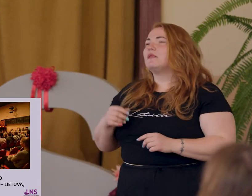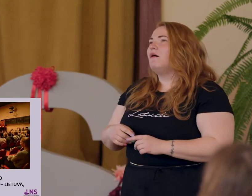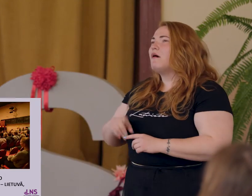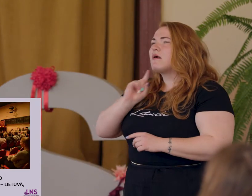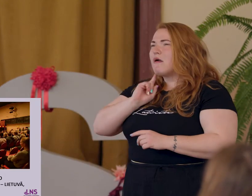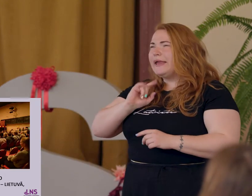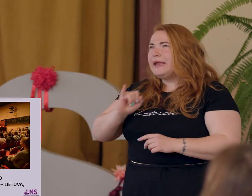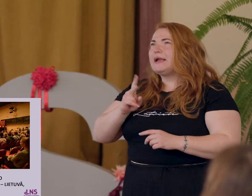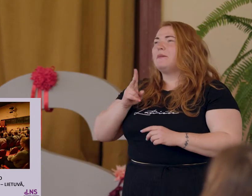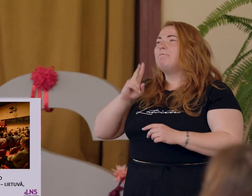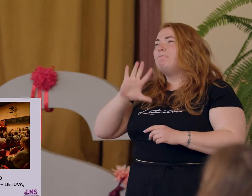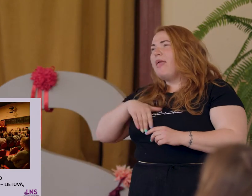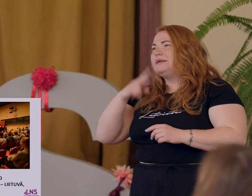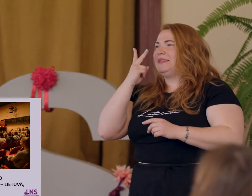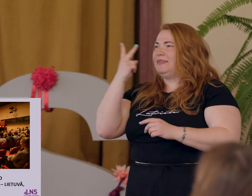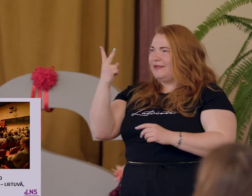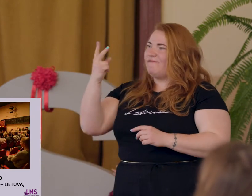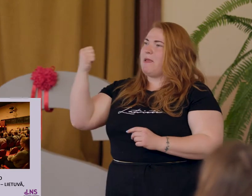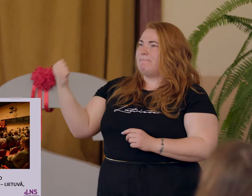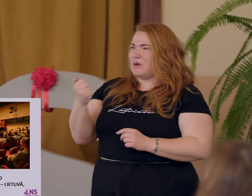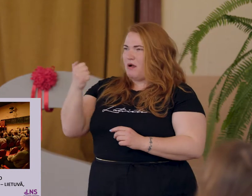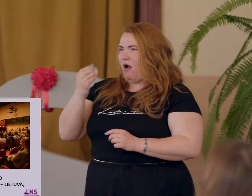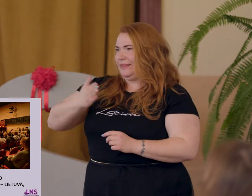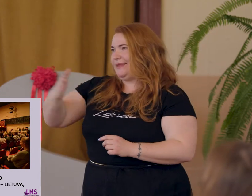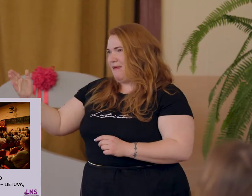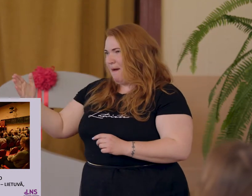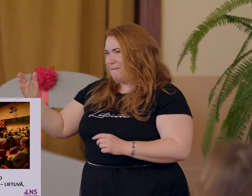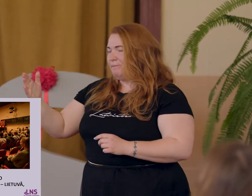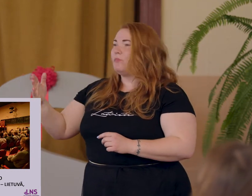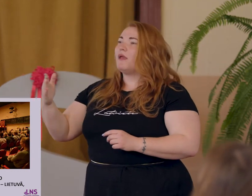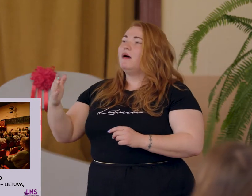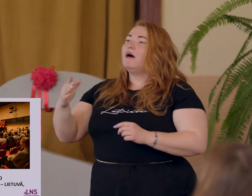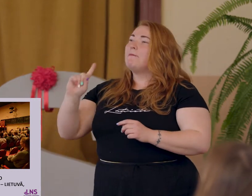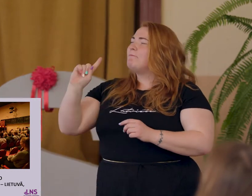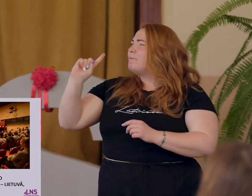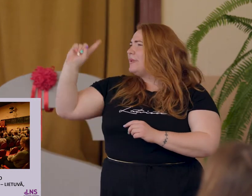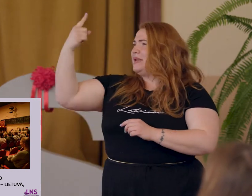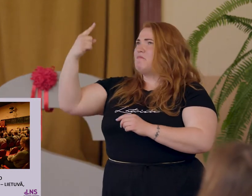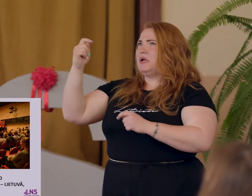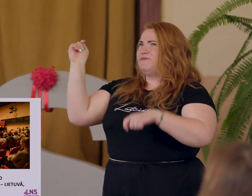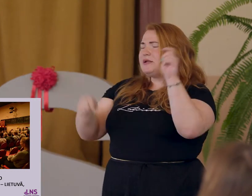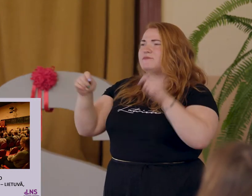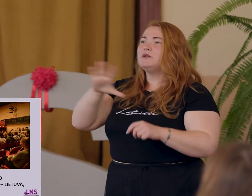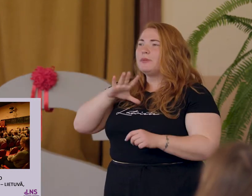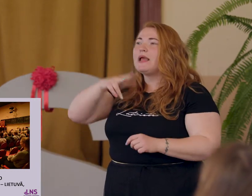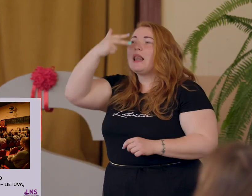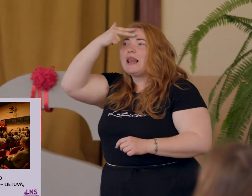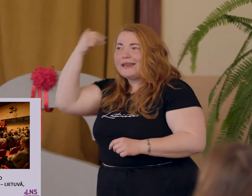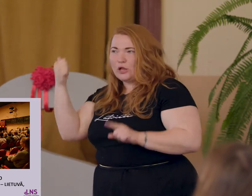Ļoti interesants pasākums jauniešu festivāls pirms 3 gadiem. Arī pirmais festivāls